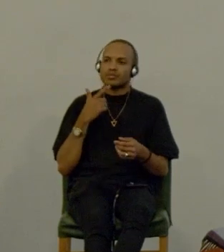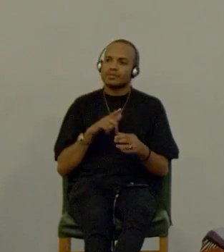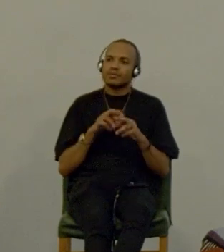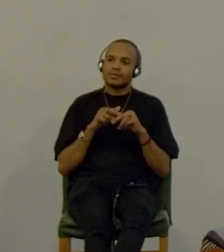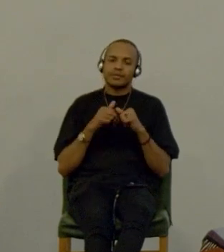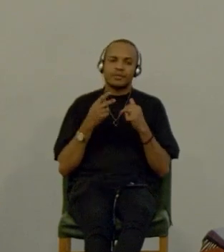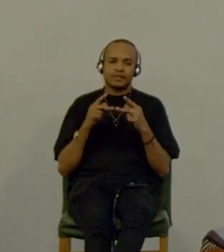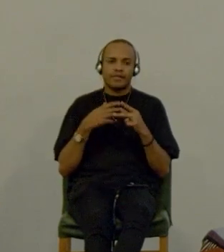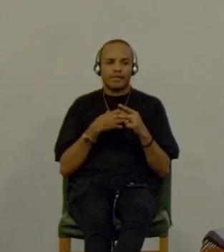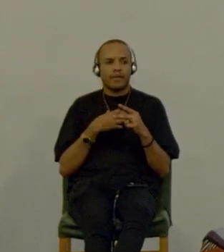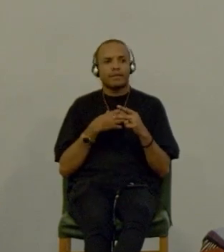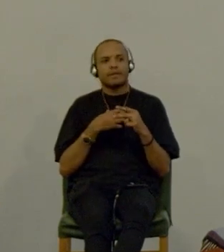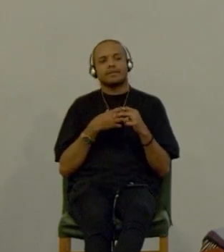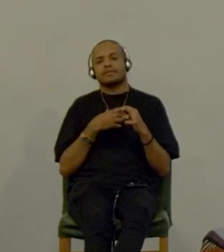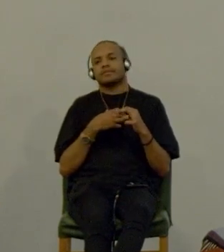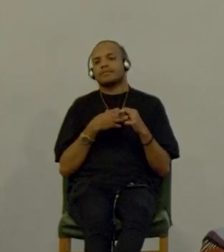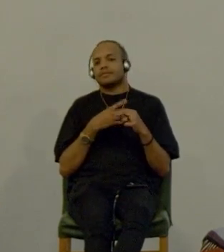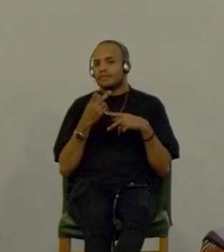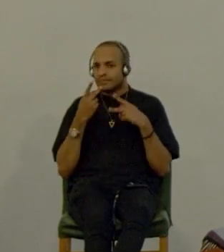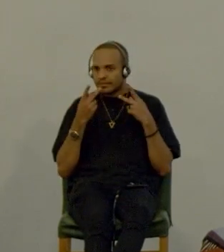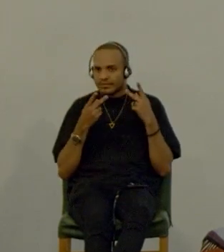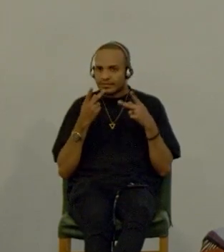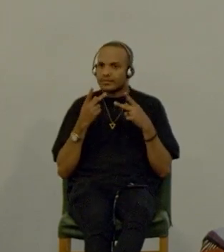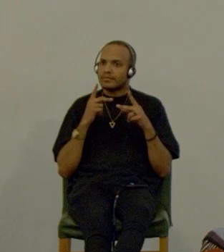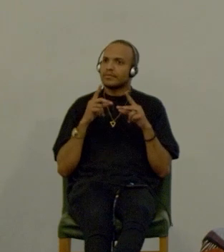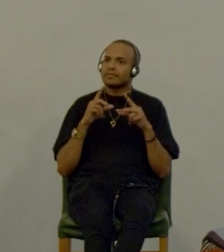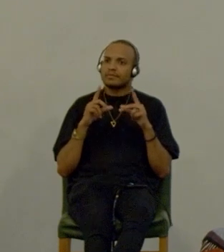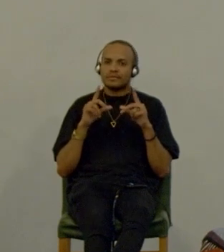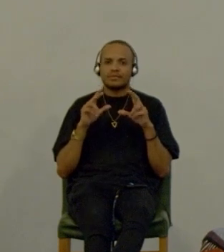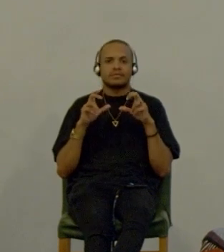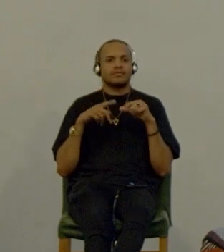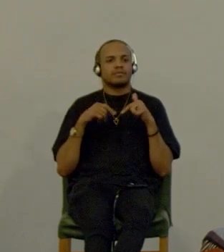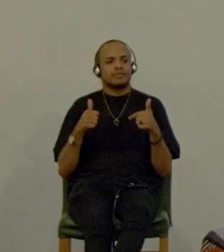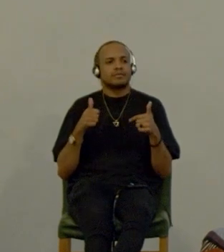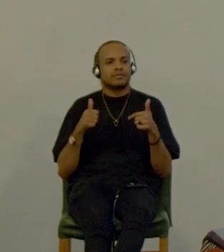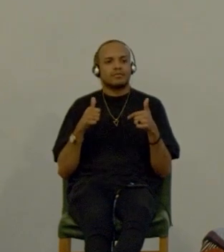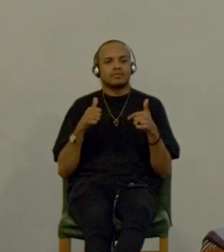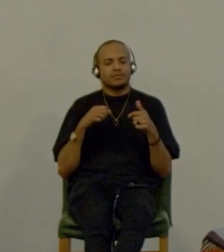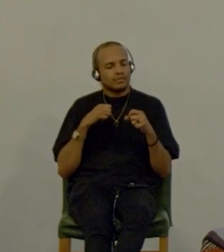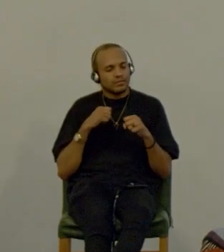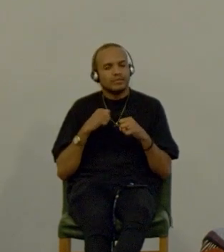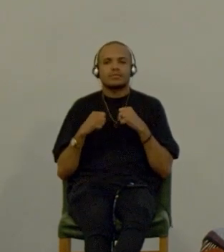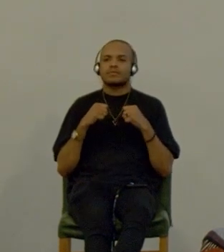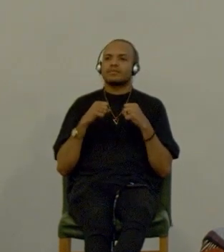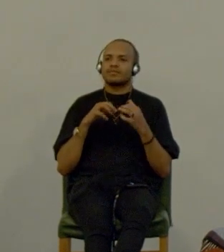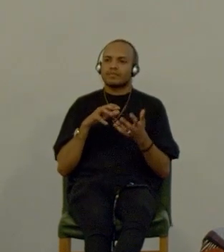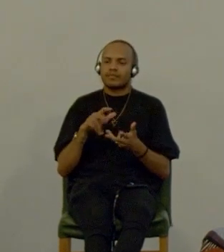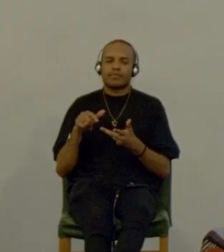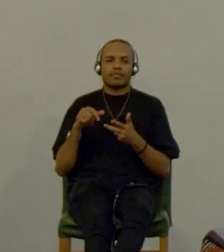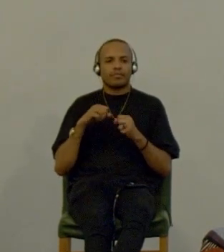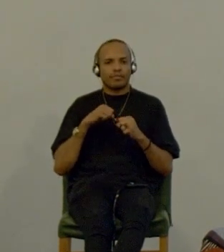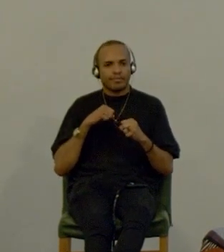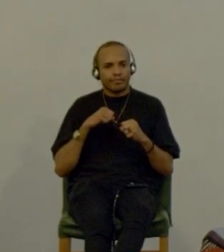hier de Bruno Latour, qu'on a fait avec Bruno. La Terre bouge. Comment on